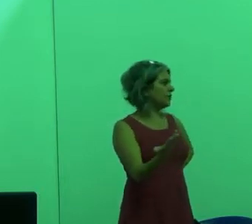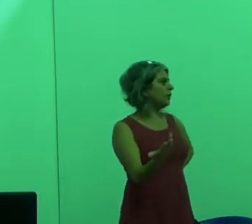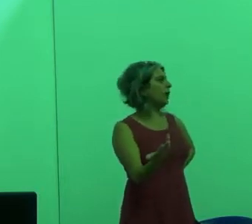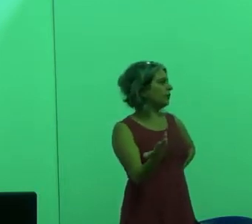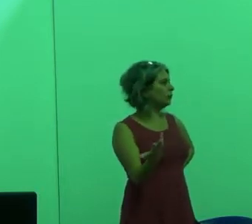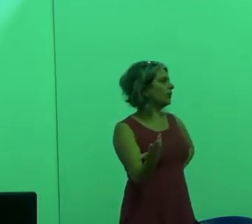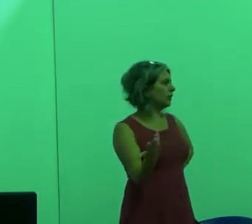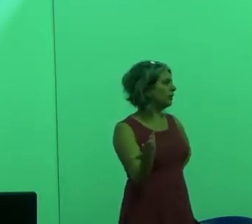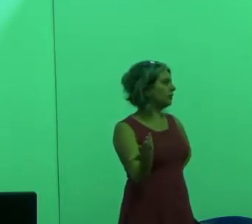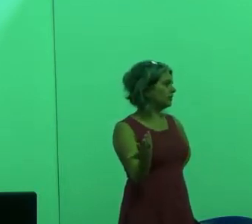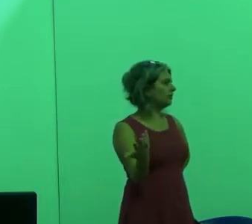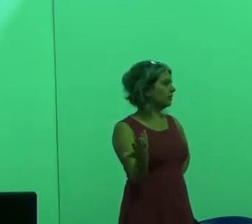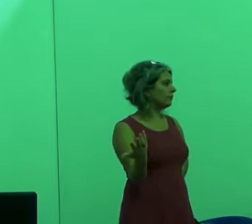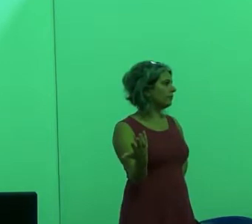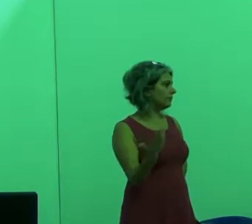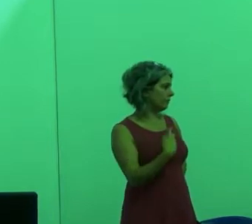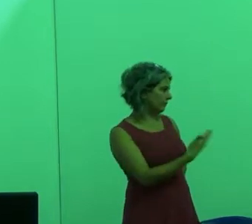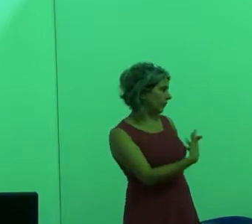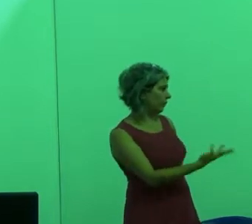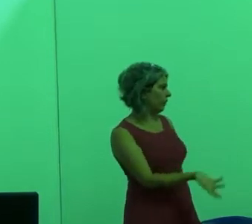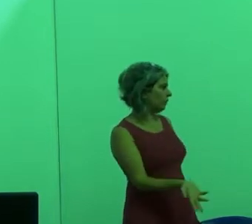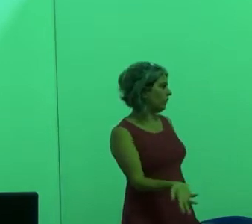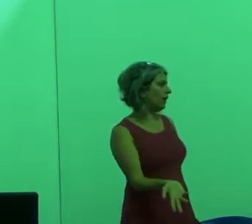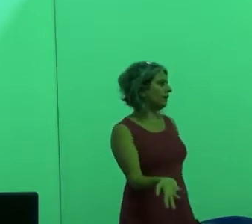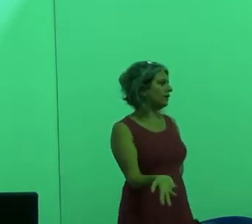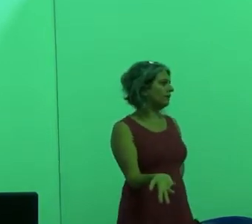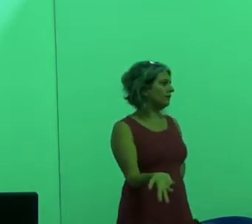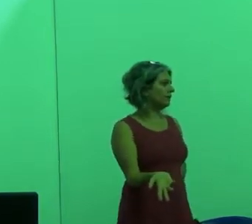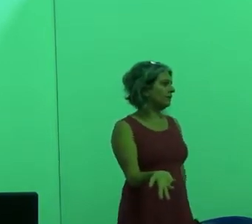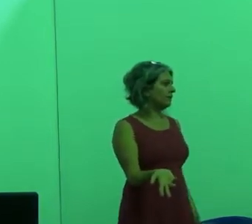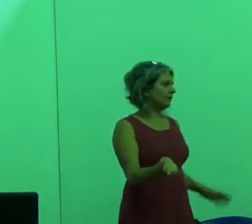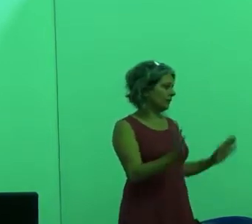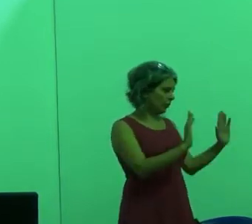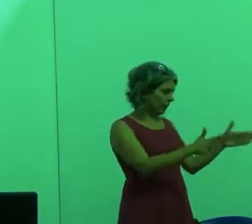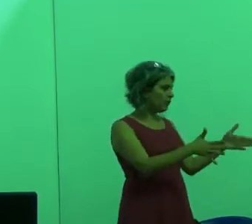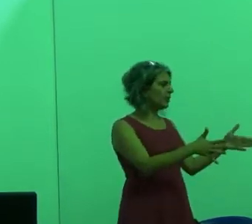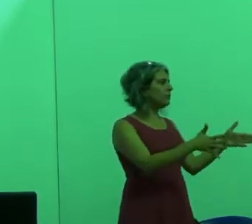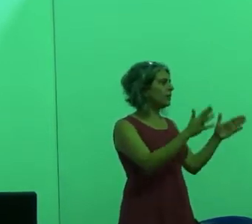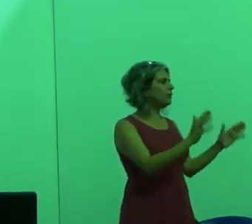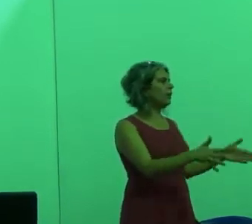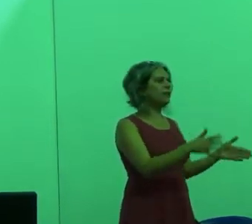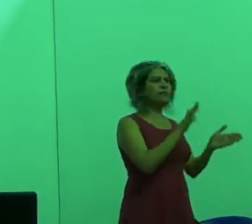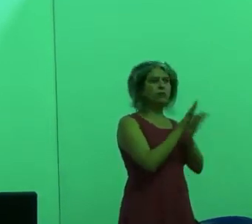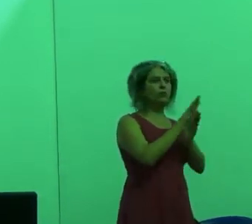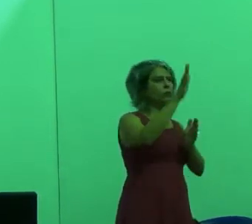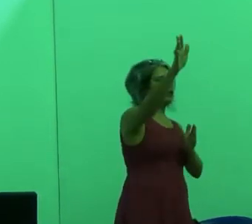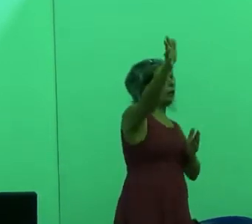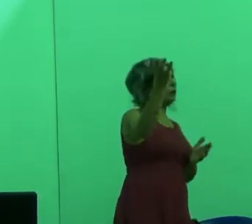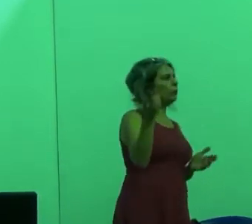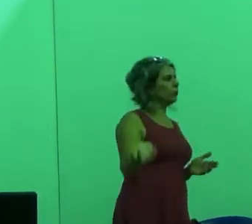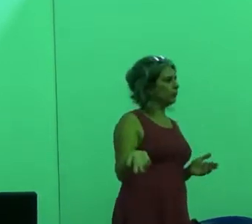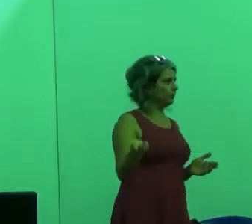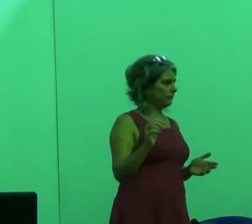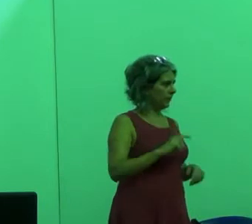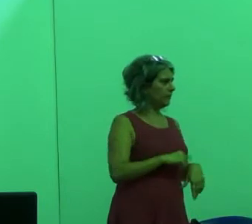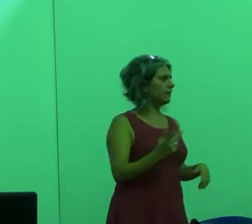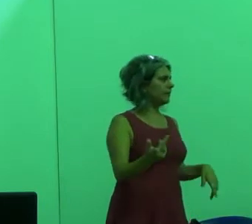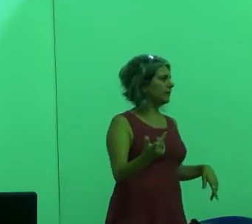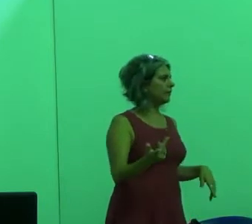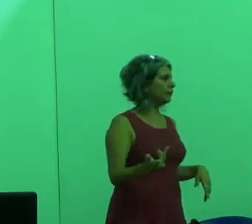vida da Ayrton Senna, foi namorando com ela. Namoraram 6 meses e o cara enfiou o carro no muro, a 360 por